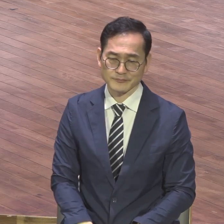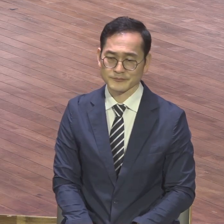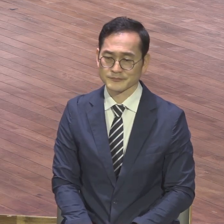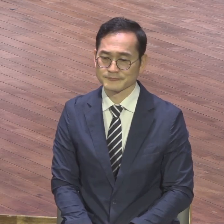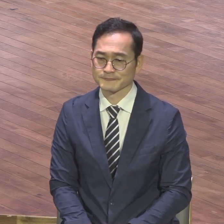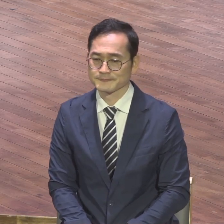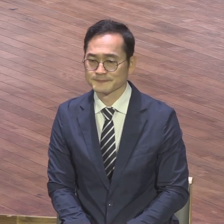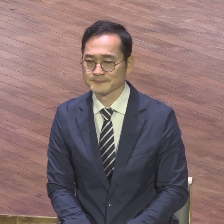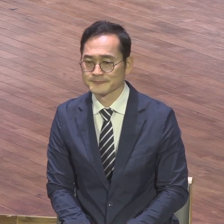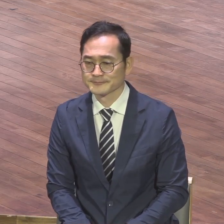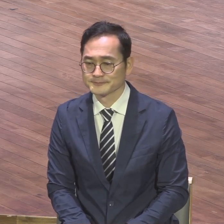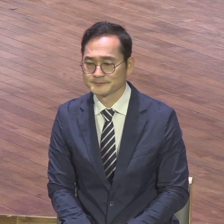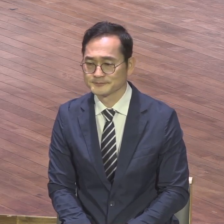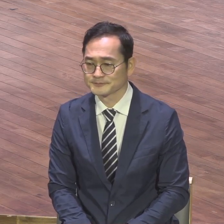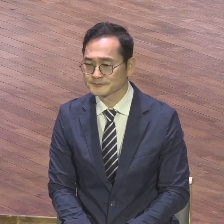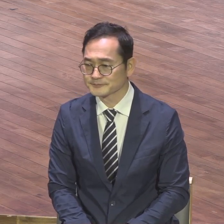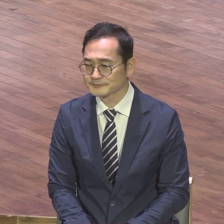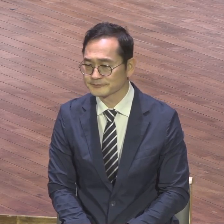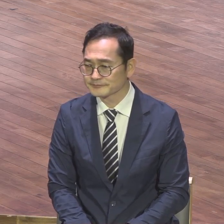없어.